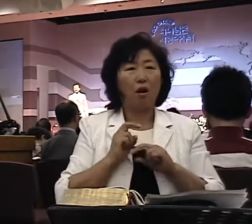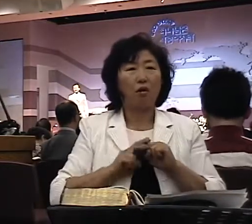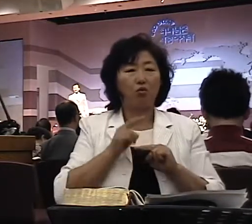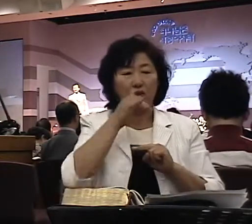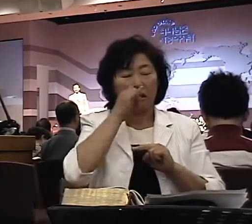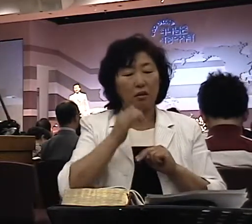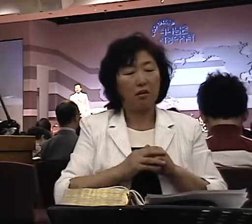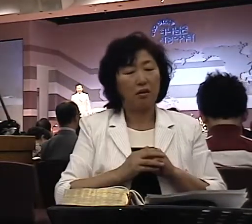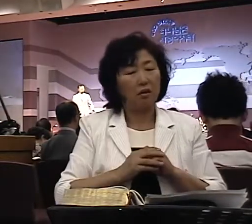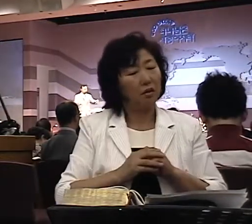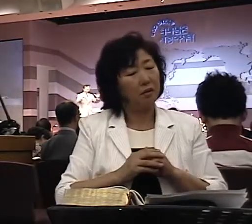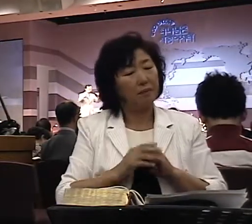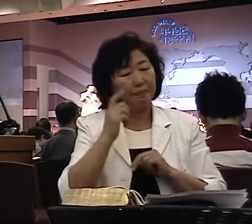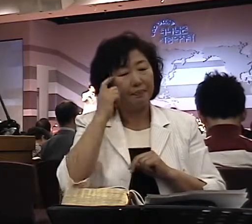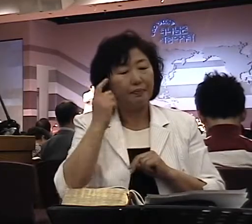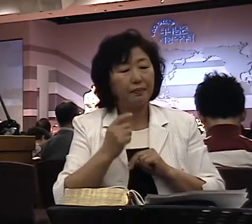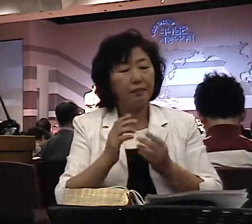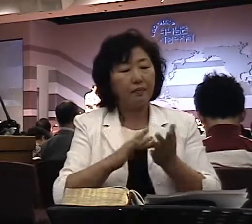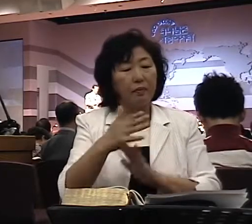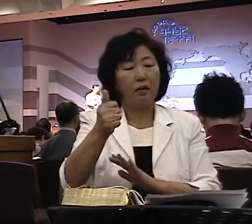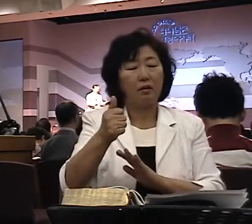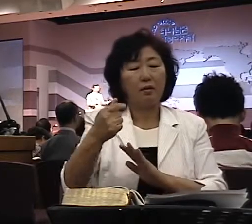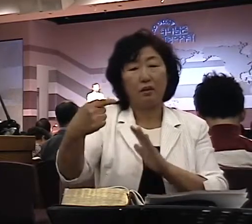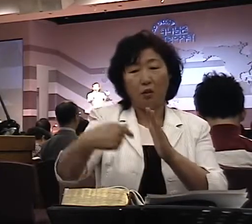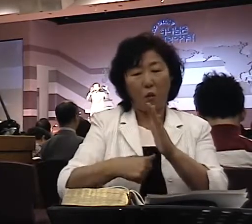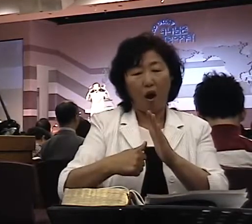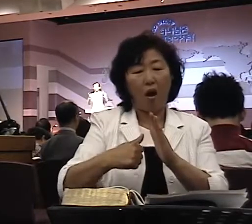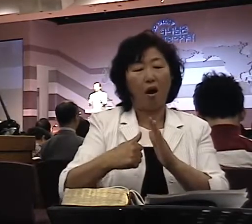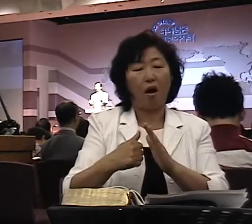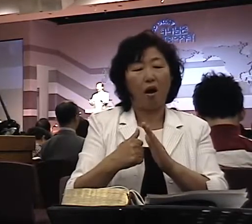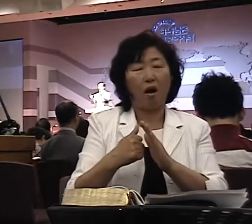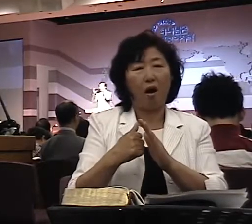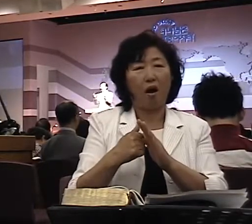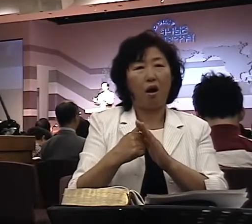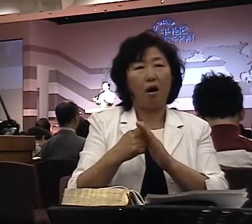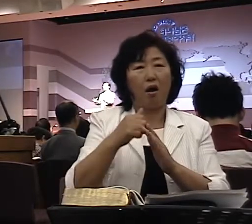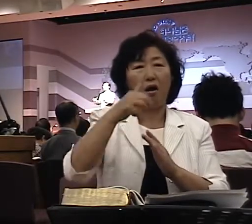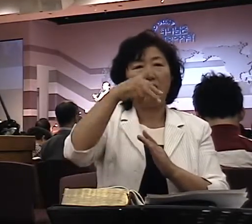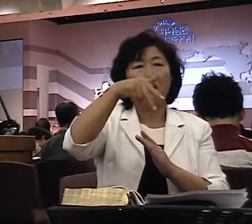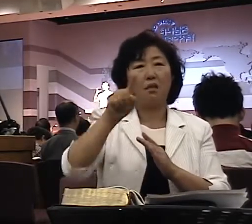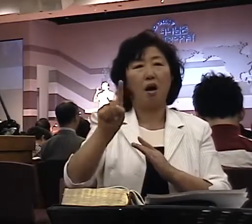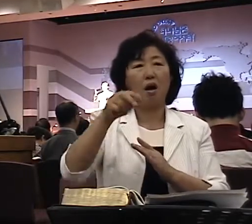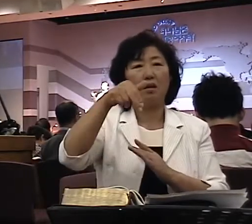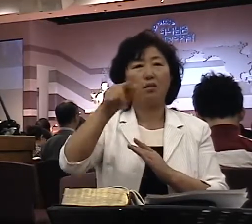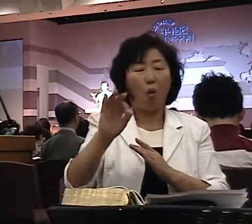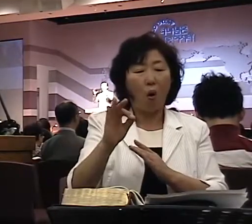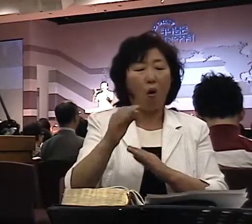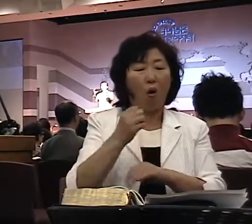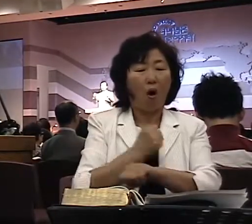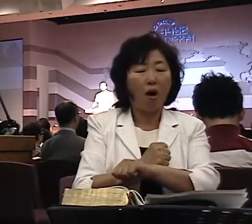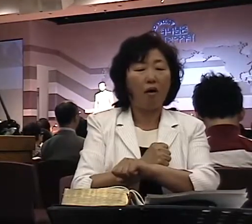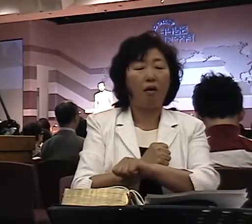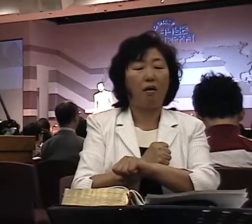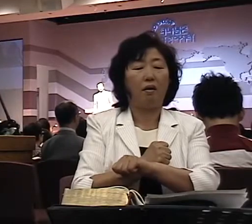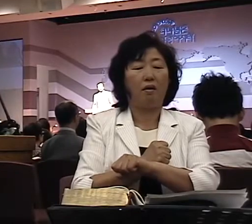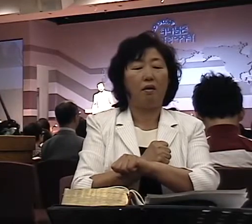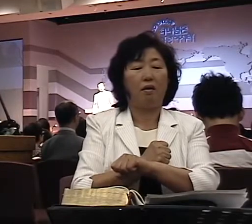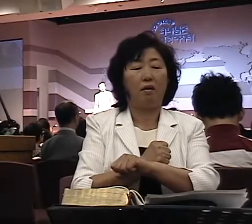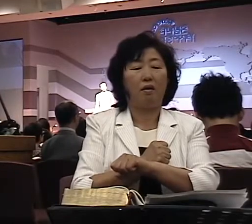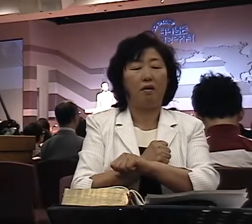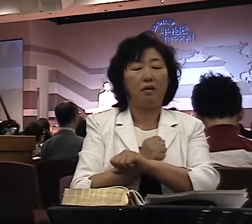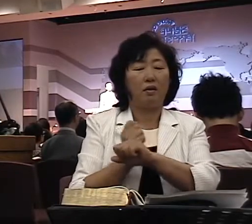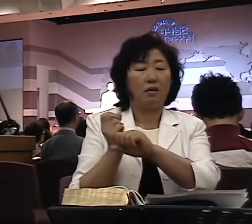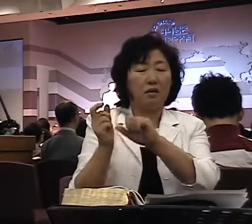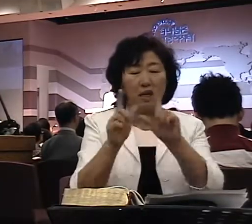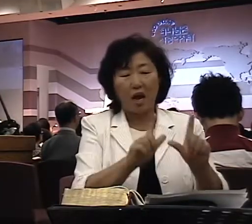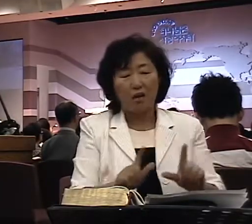삶입니다. 예수님께서 들어오시어서 좌정하시며 사실 수 있는 그러한 심장, 그러한 영혼은